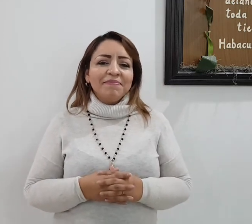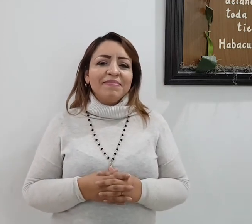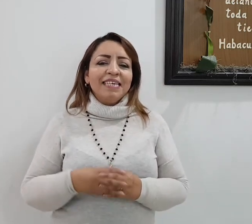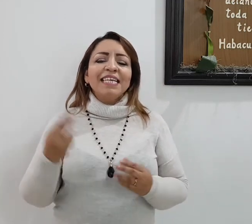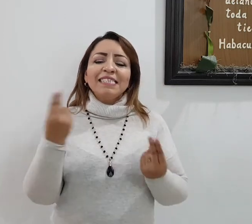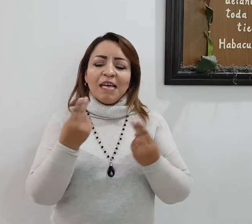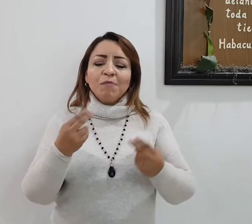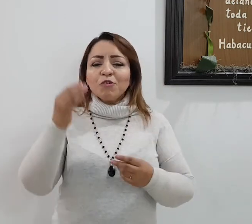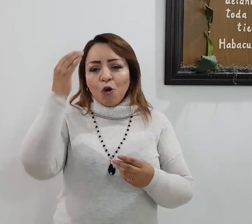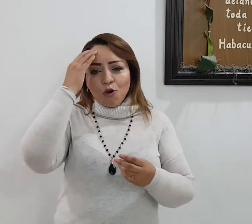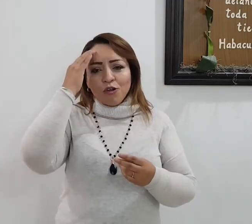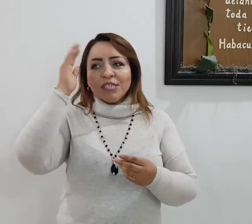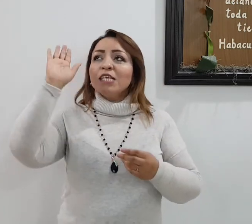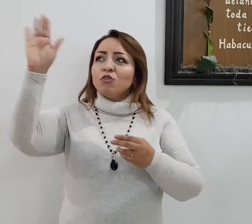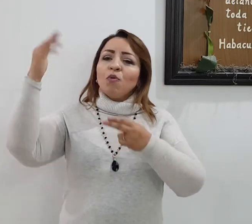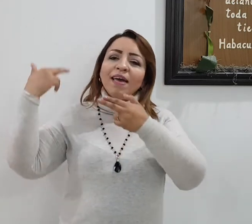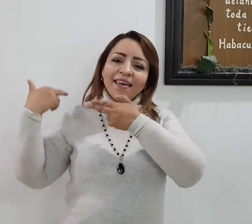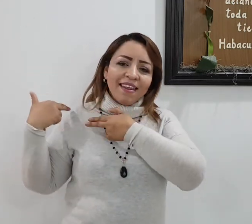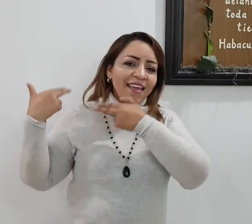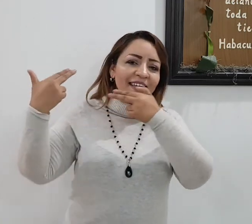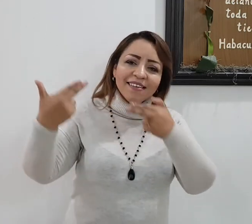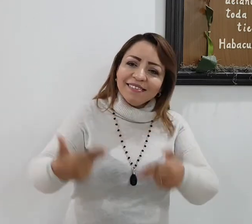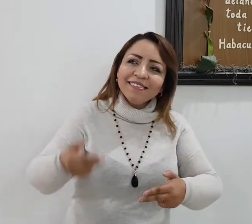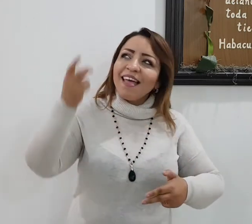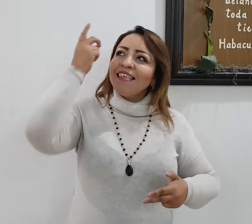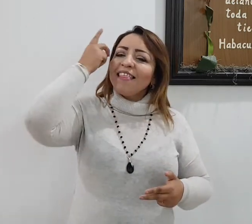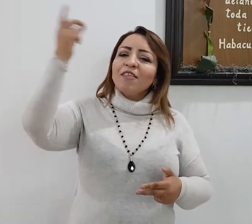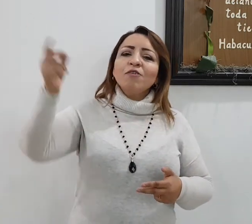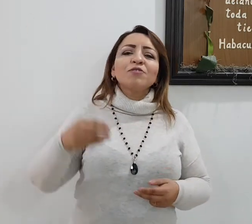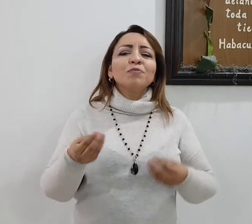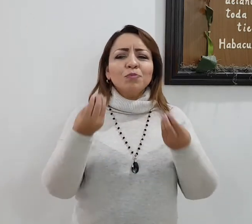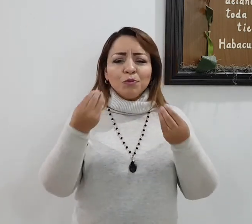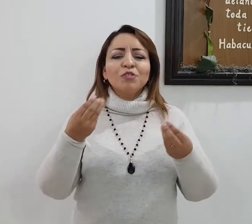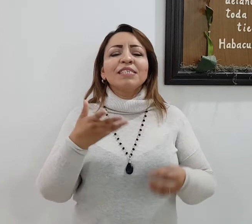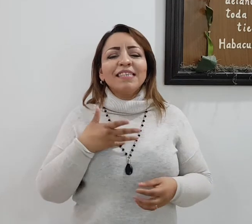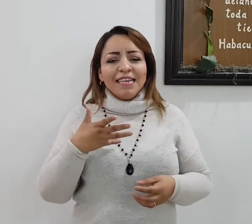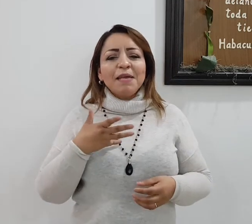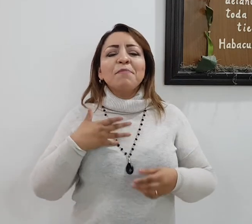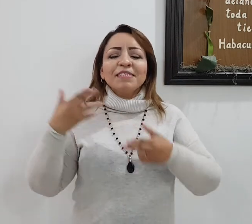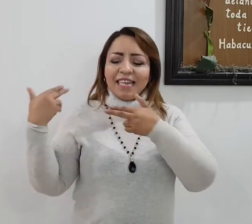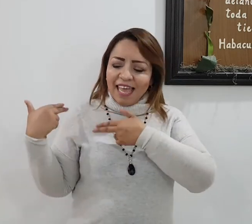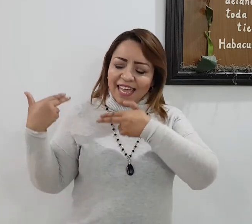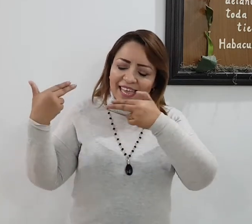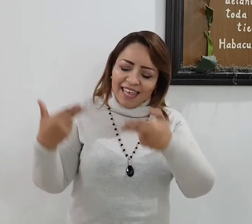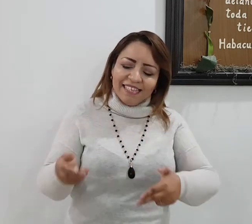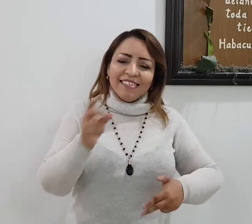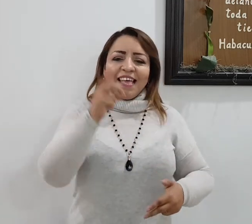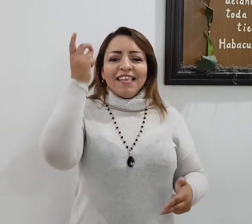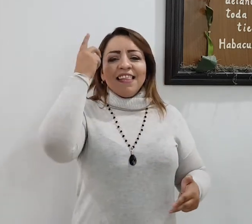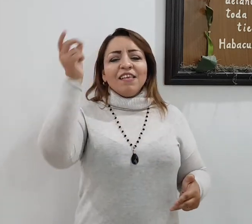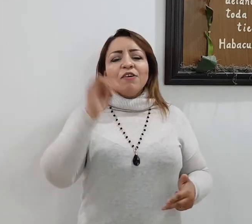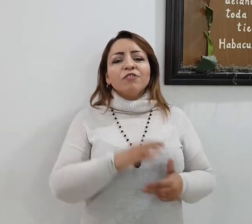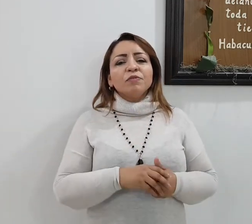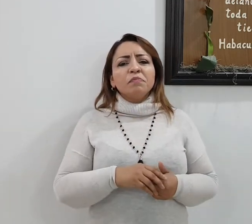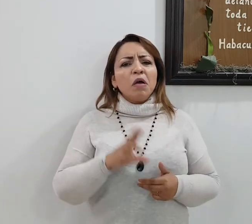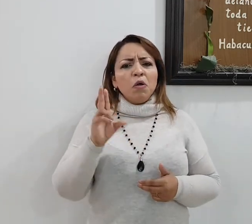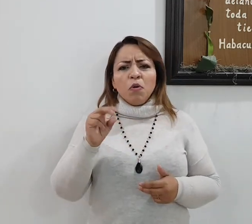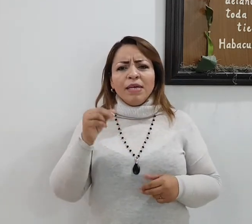se pierda de esa herencia que ya muchos disfrutamos, hermanos. Esa herencia que no es temporal, es eterna,